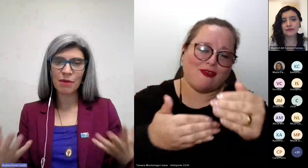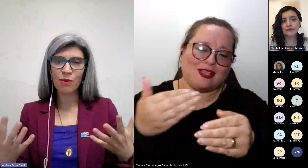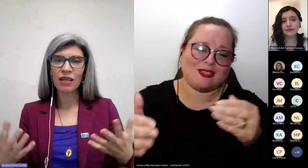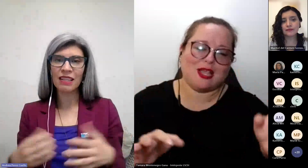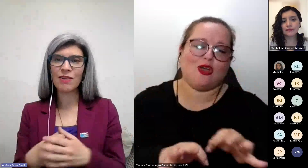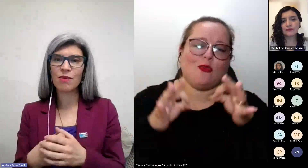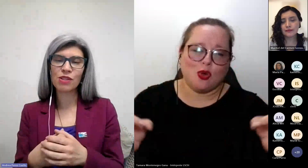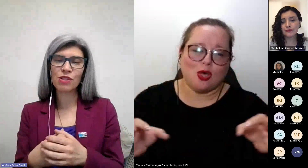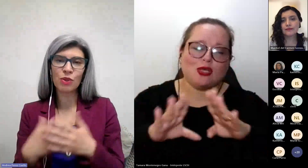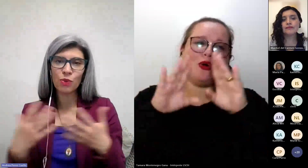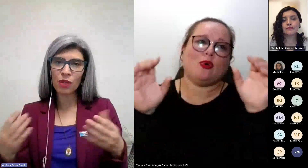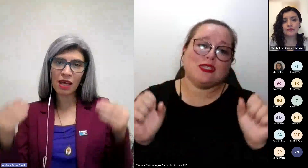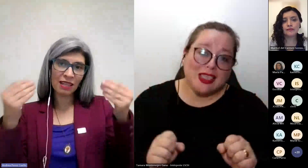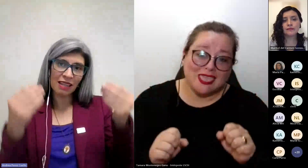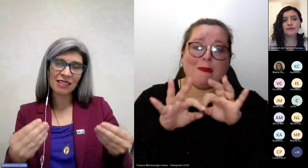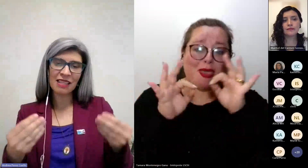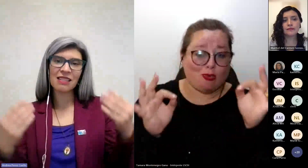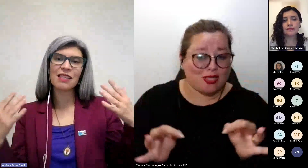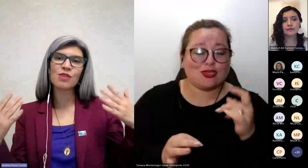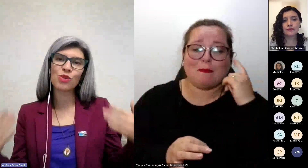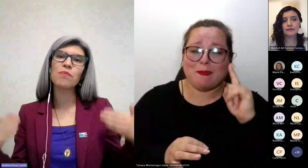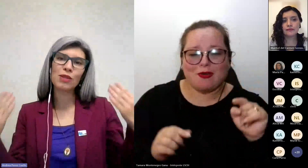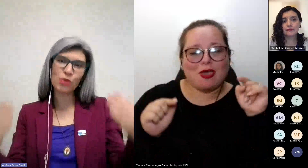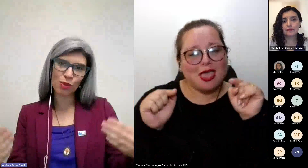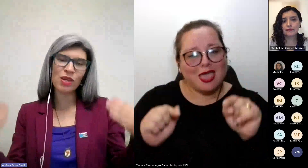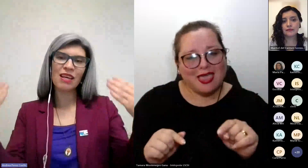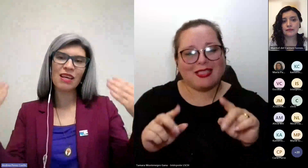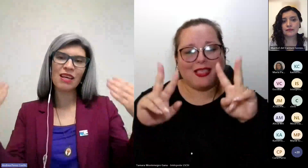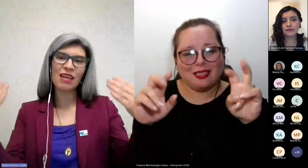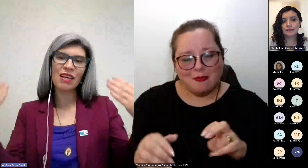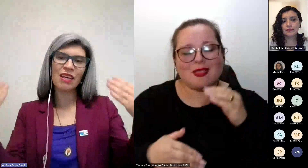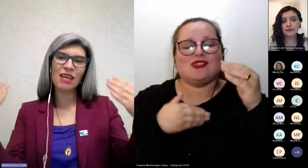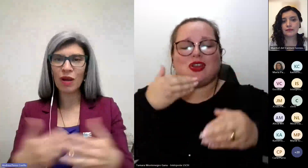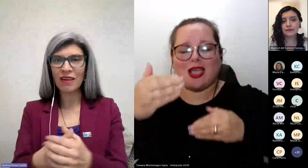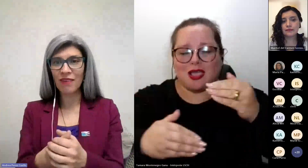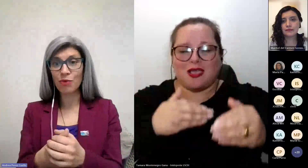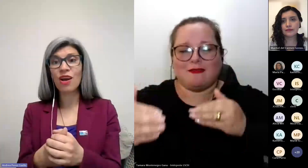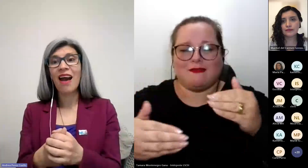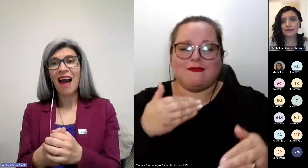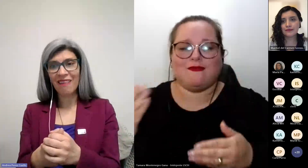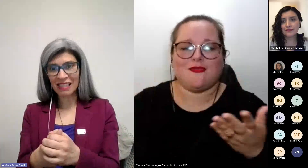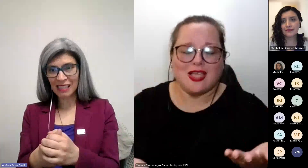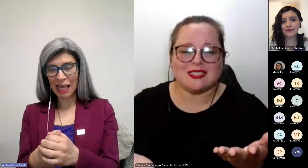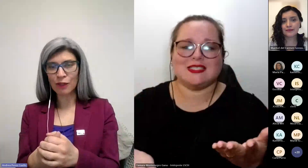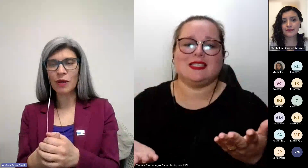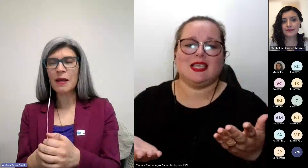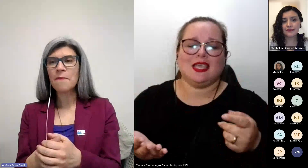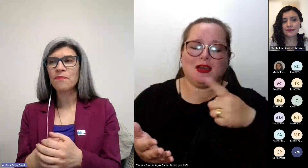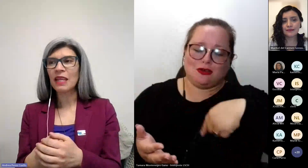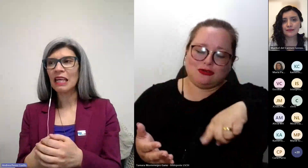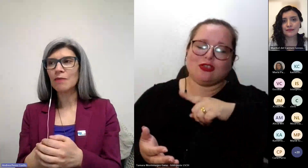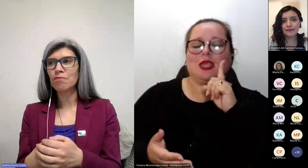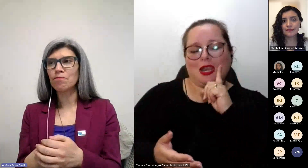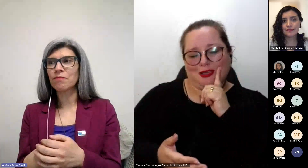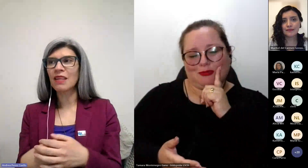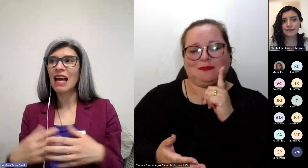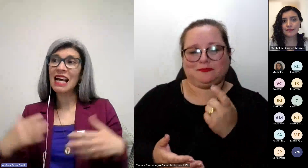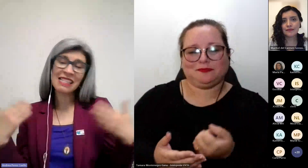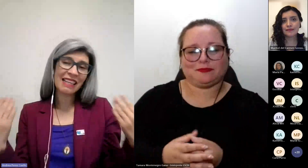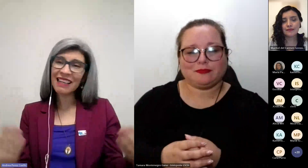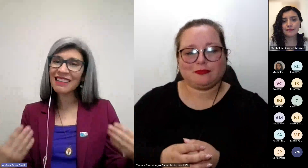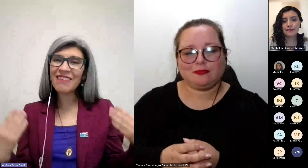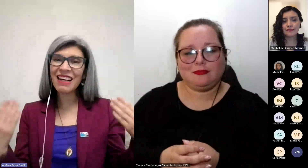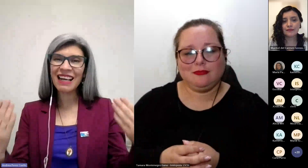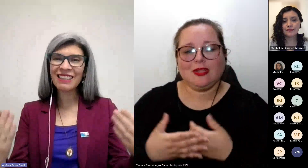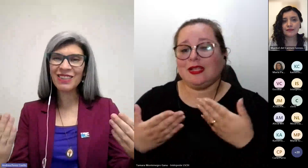como sistema educativo, pero sin duda estas instancias son pasos con los cuales vamos avanzando. Em,